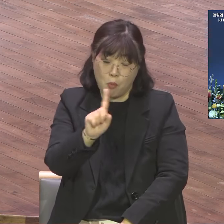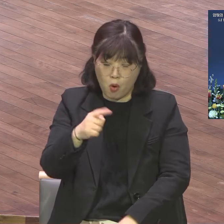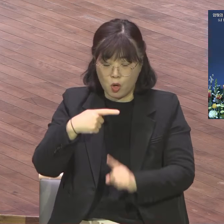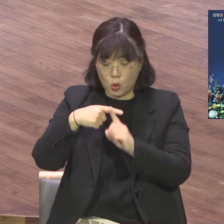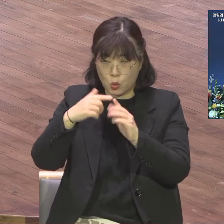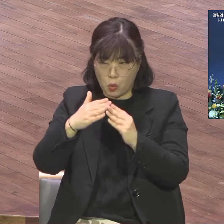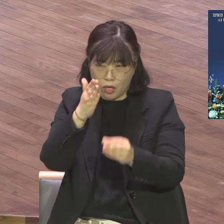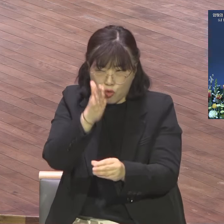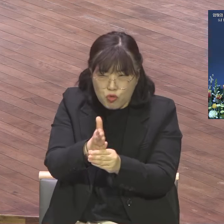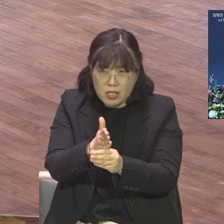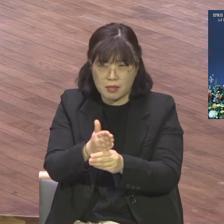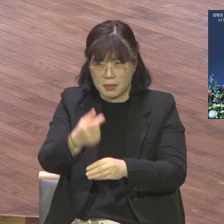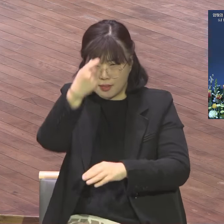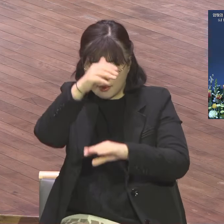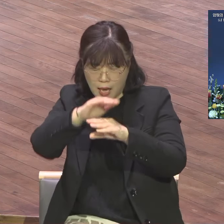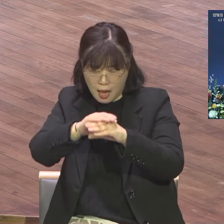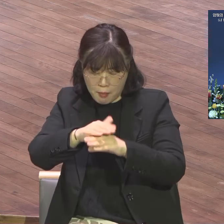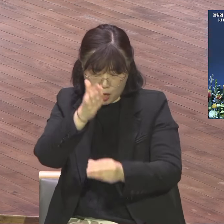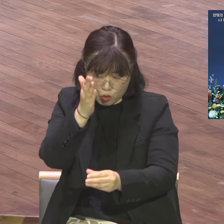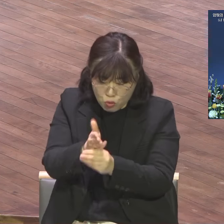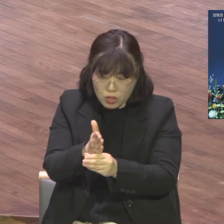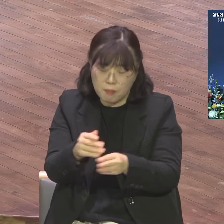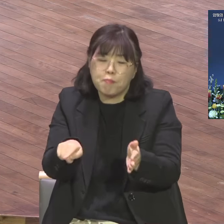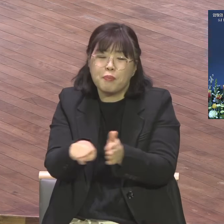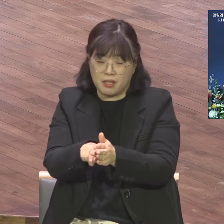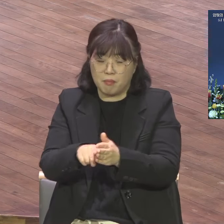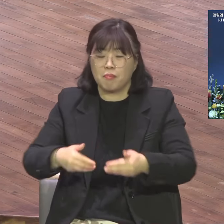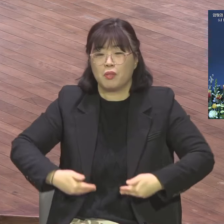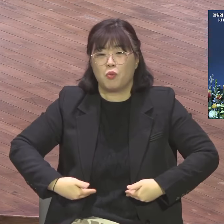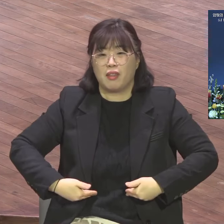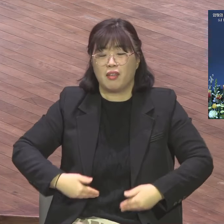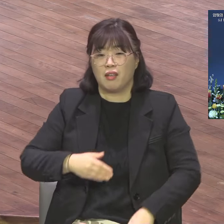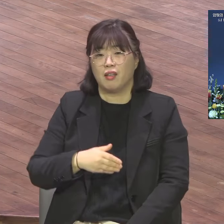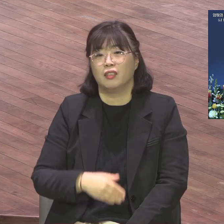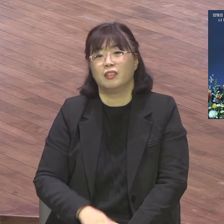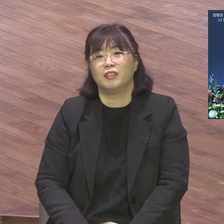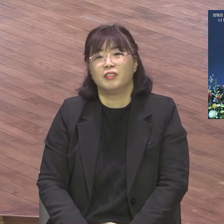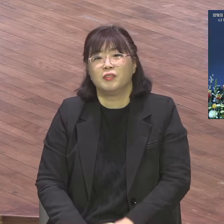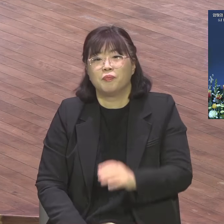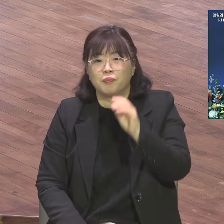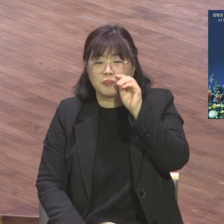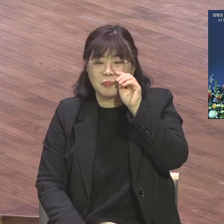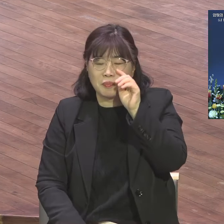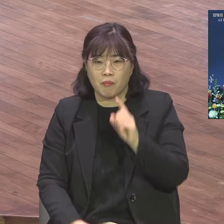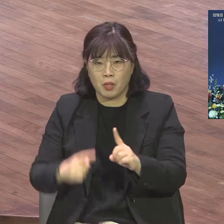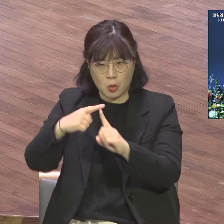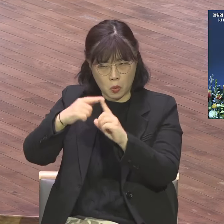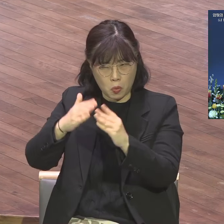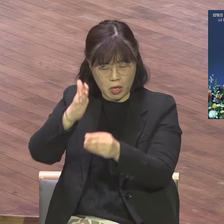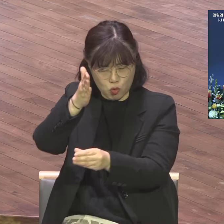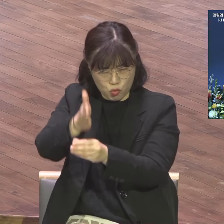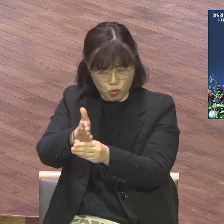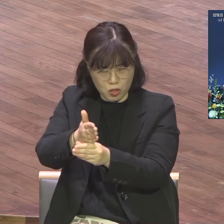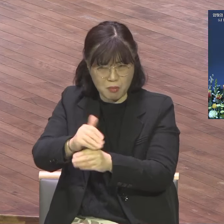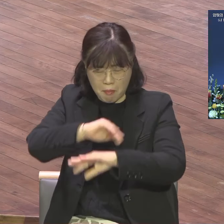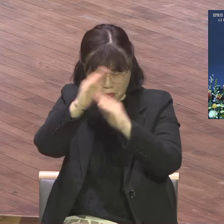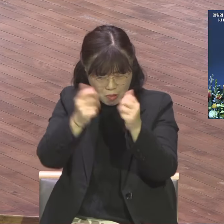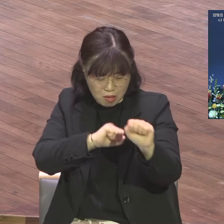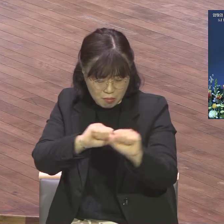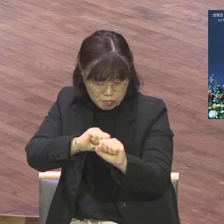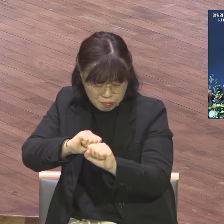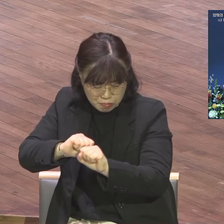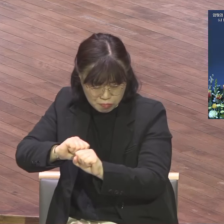중심. 여기 딱 된 사람들은요. 하나님께서 내가 많이 봤거든요. 구경꾼들